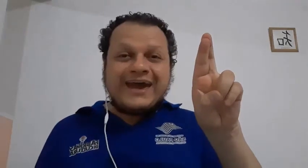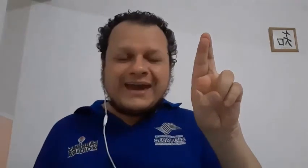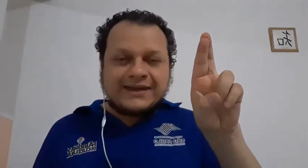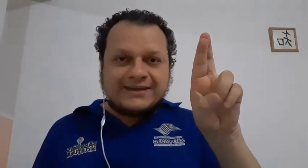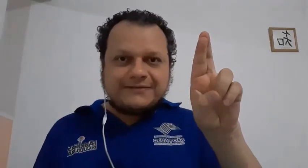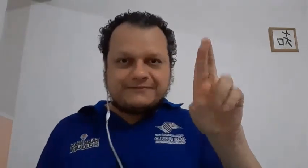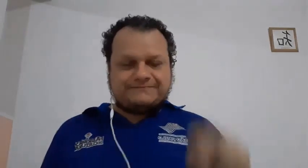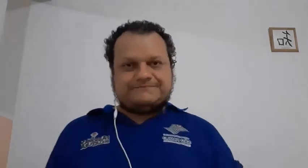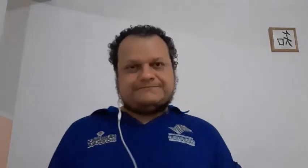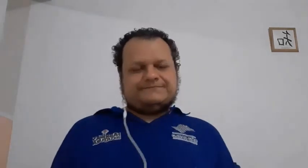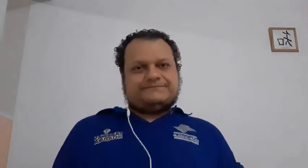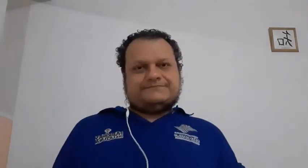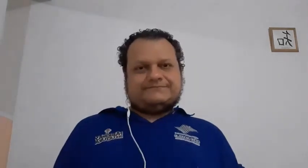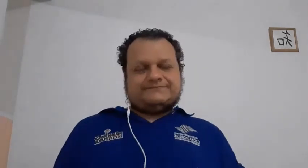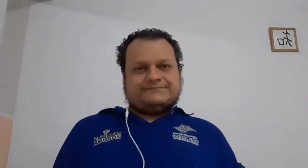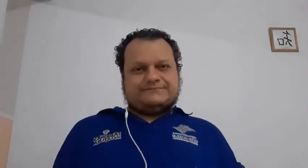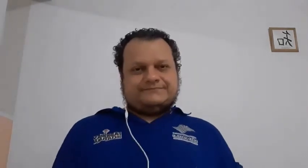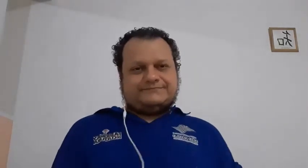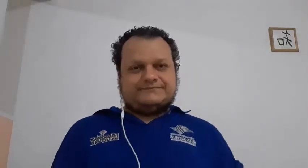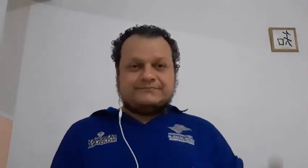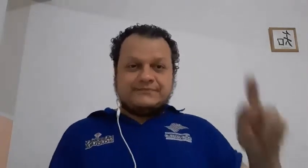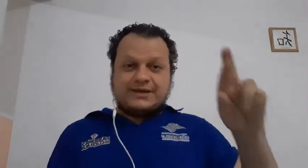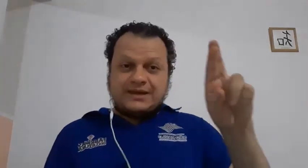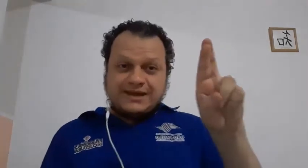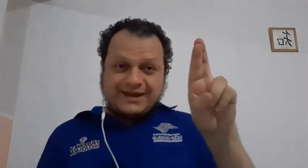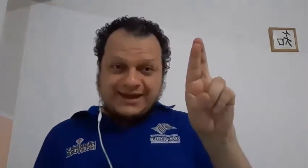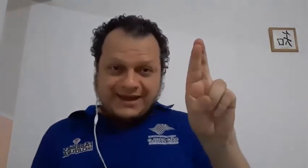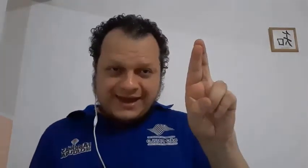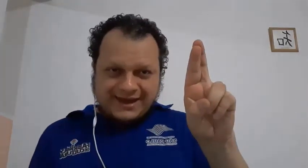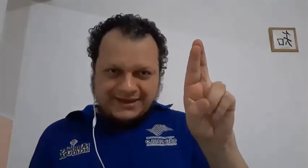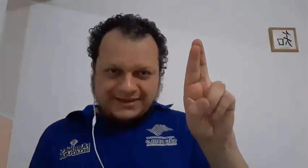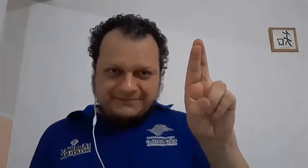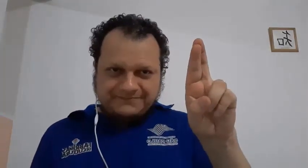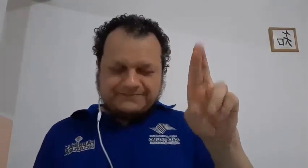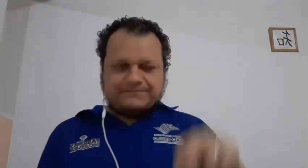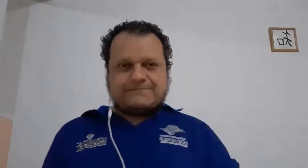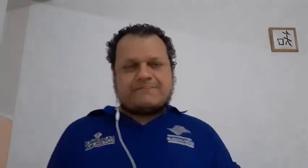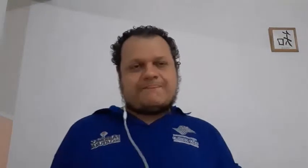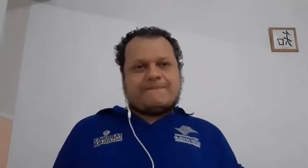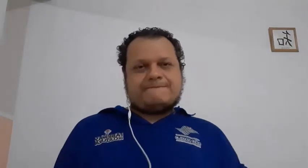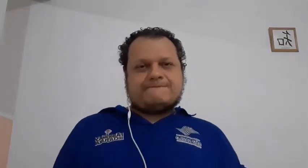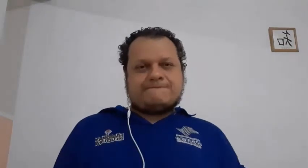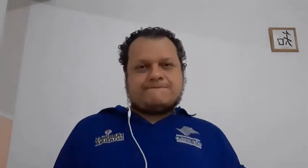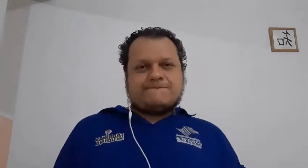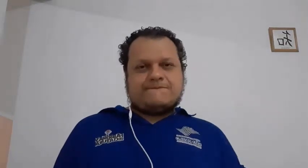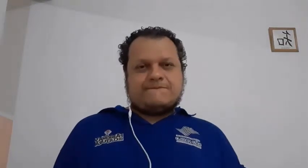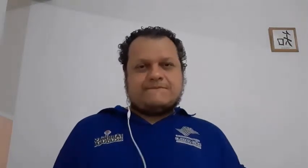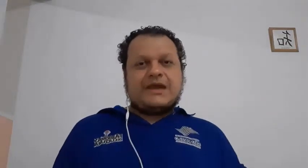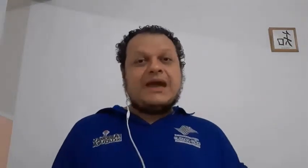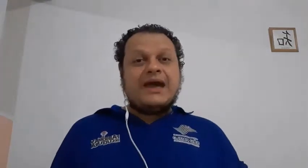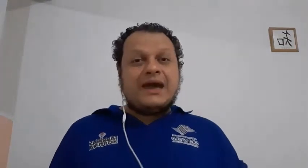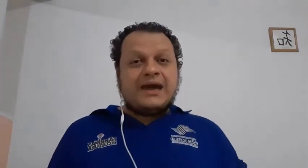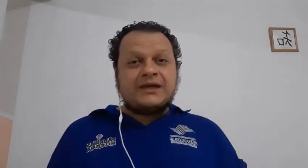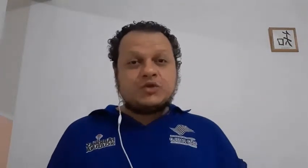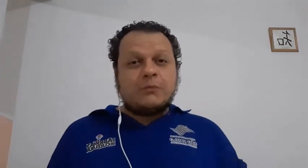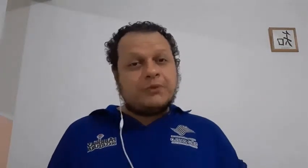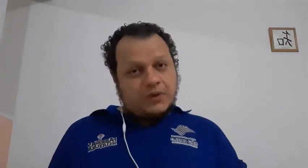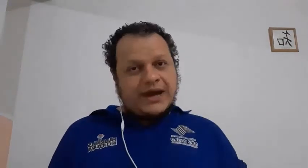R. R. R duplo,